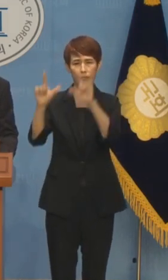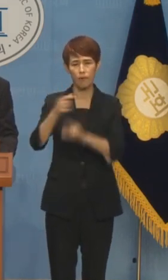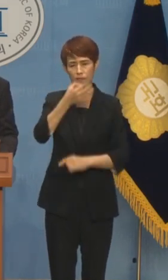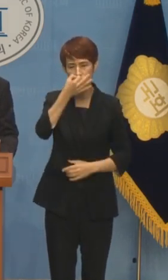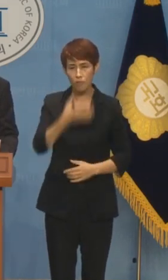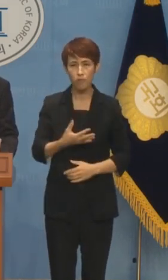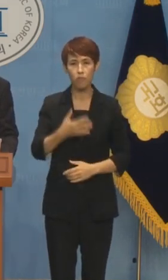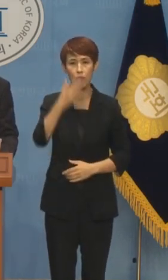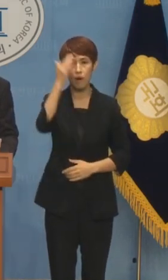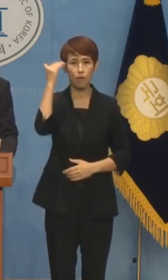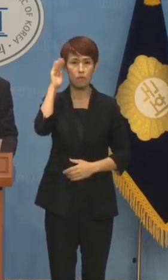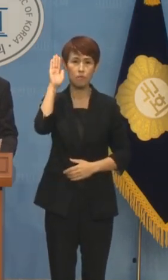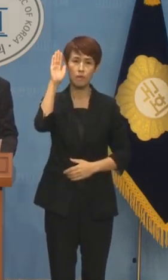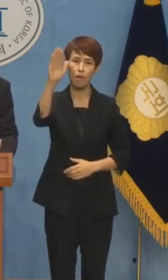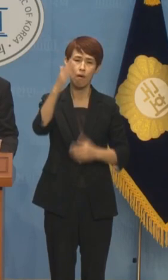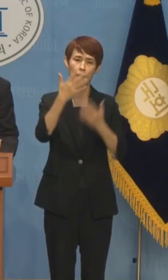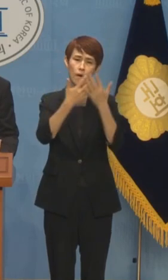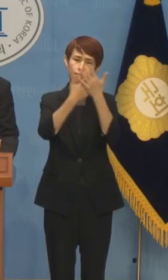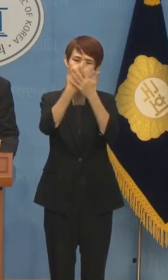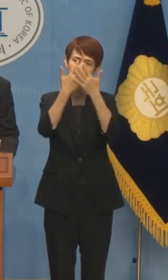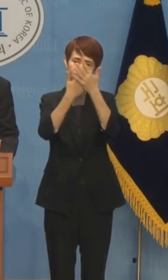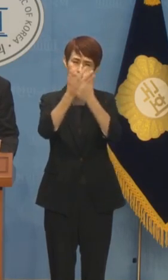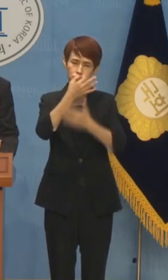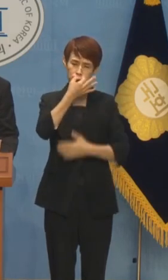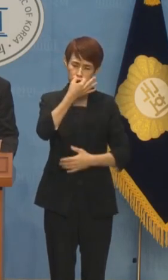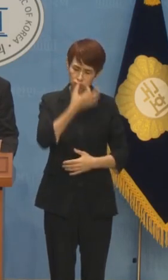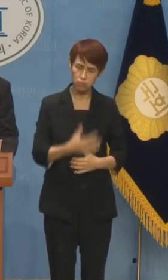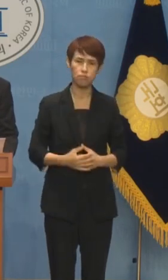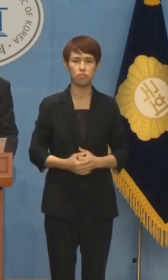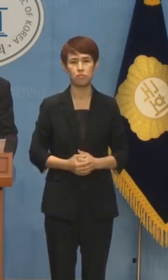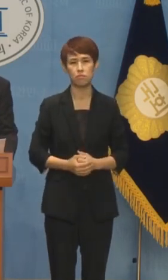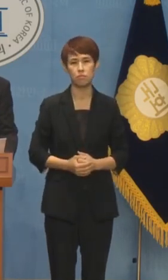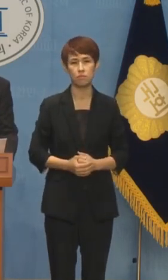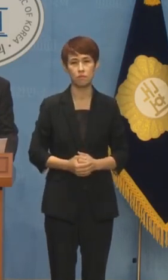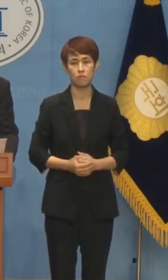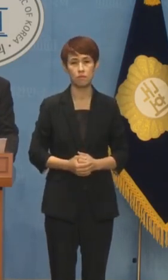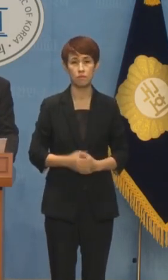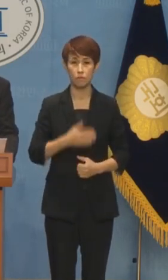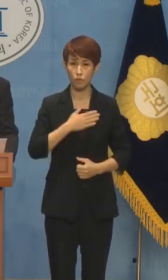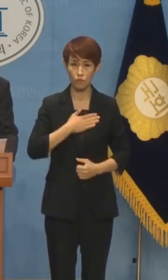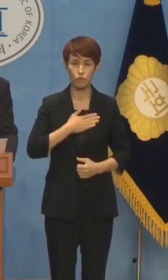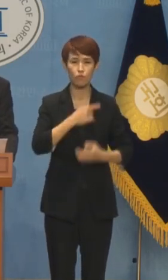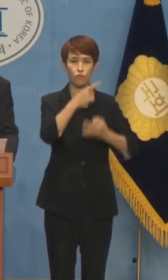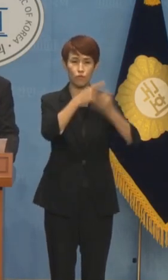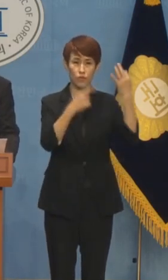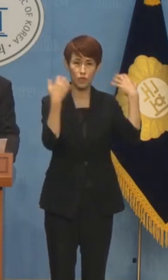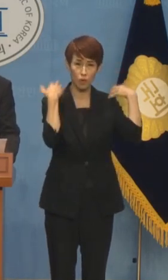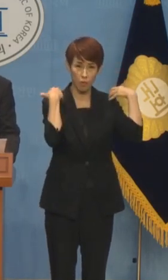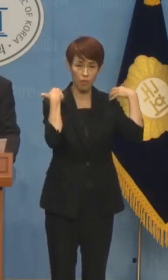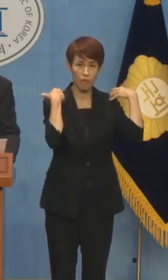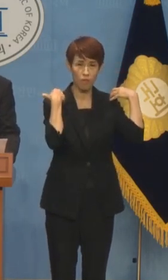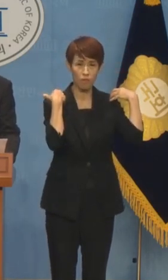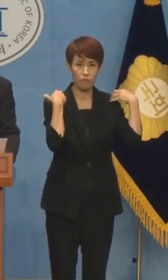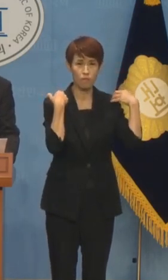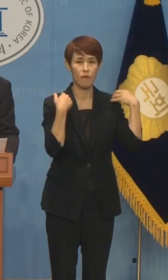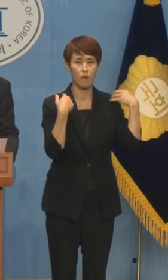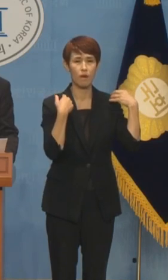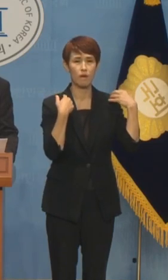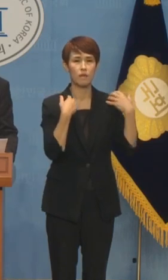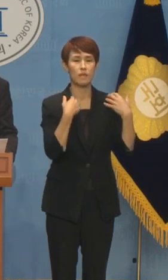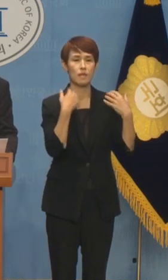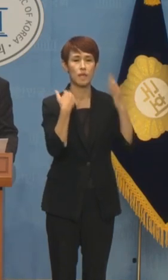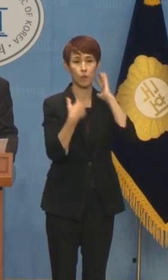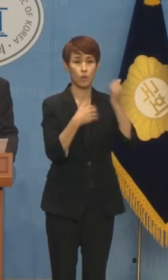미래는 한 치 앞을 내다보기 힘들 정도로 암울합니다. 저 또한 윤석열 정권 탄생에 기여한 사람 가운데